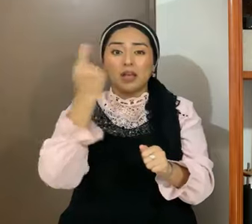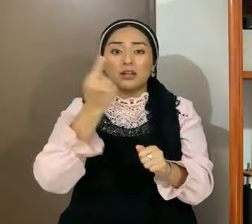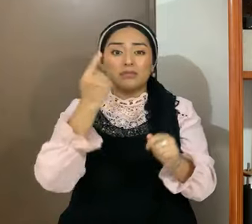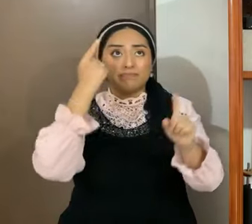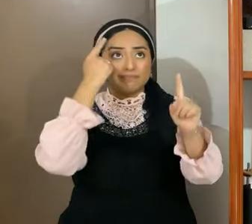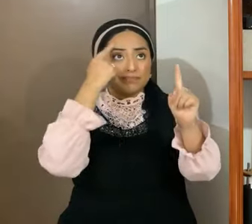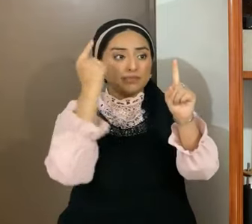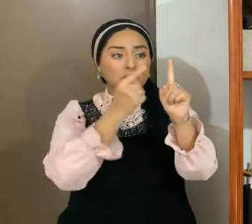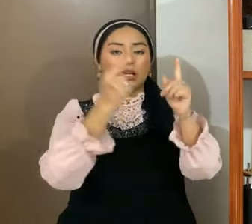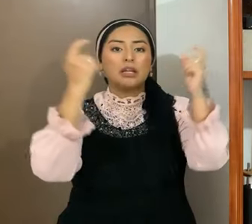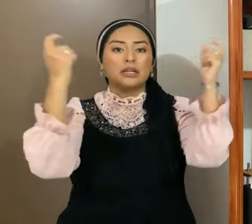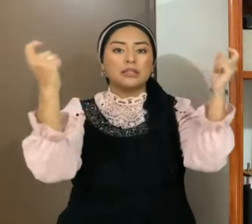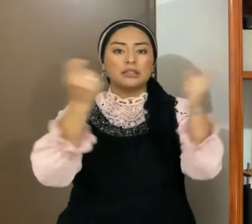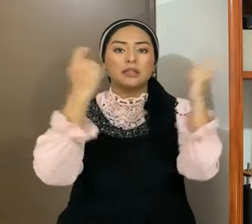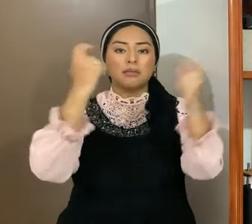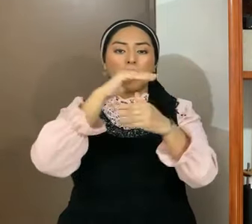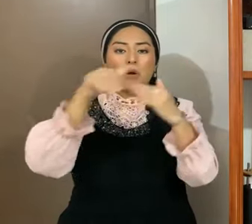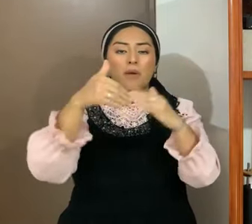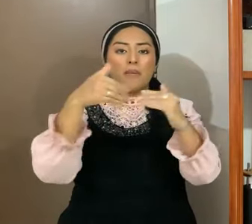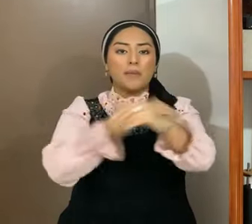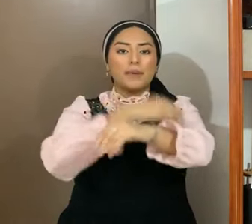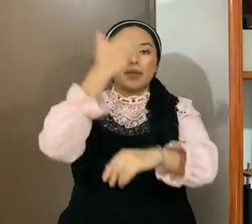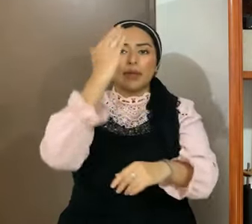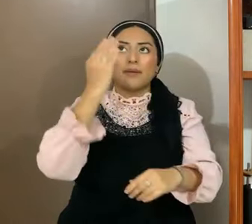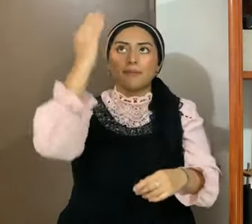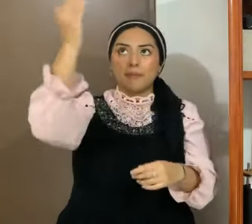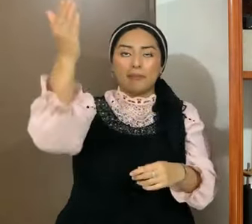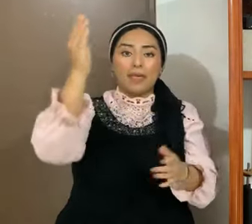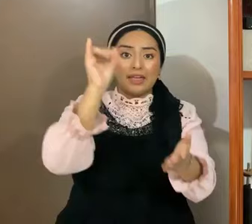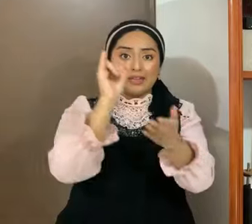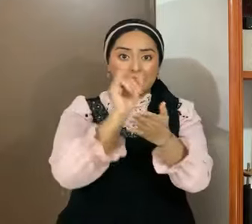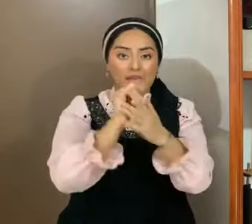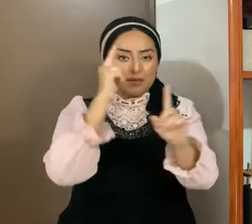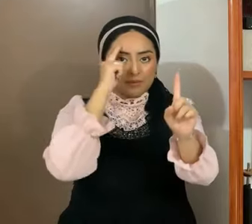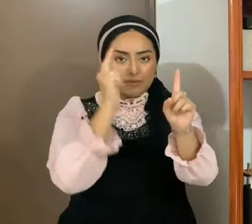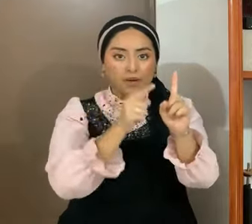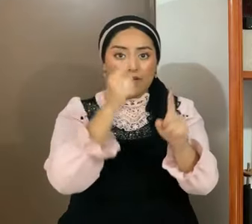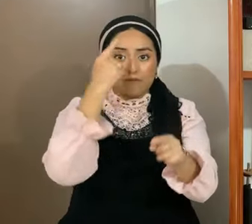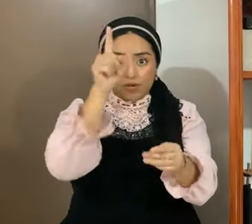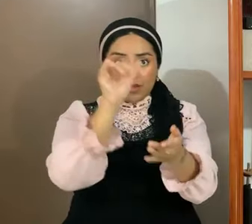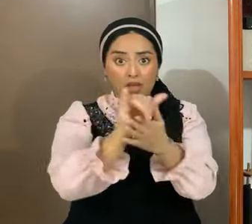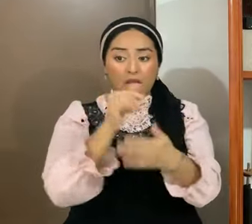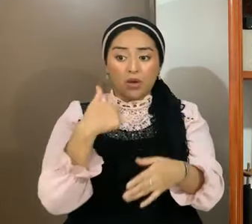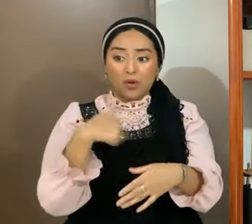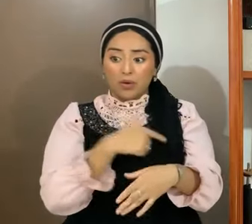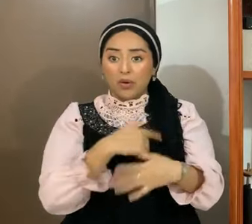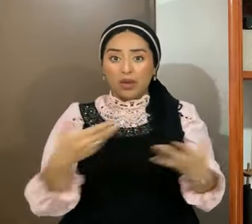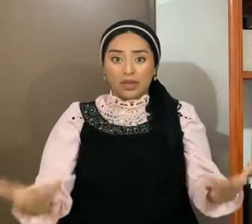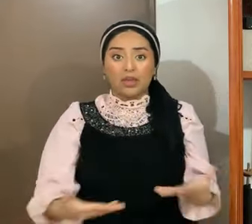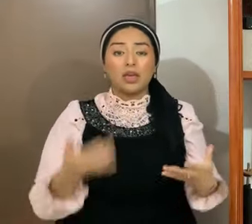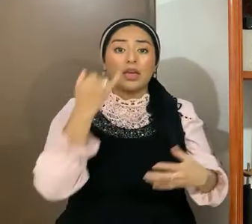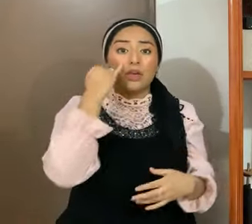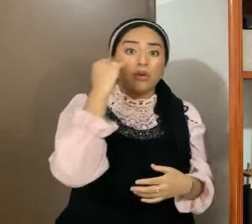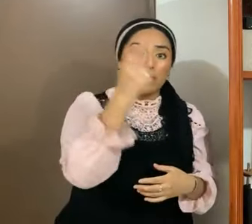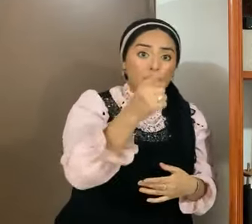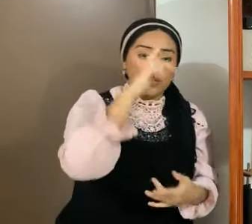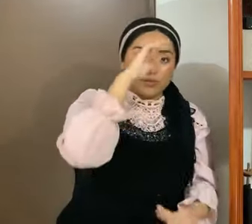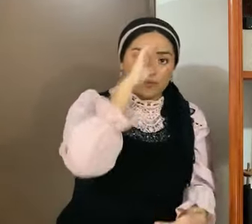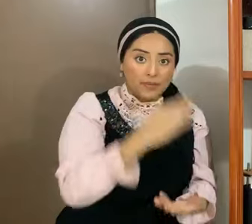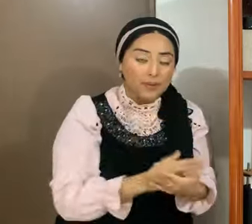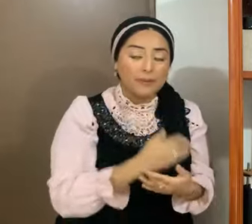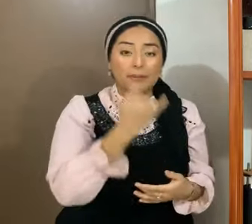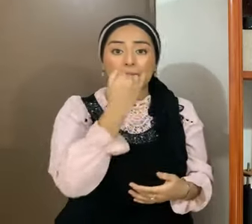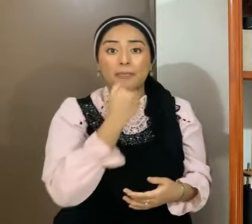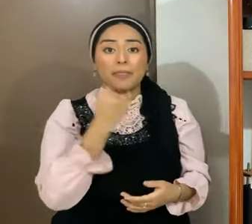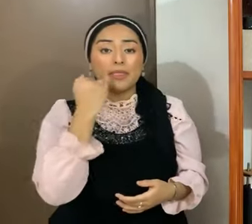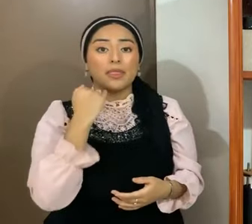finalidad de exaltar al Todopoderoso. Esa es la finalidad, para eso existimos. Si tú eres hijo de Israel,